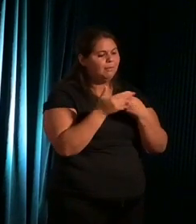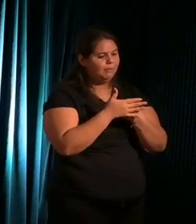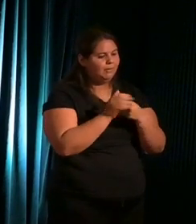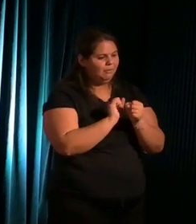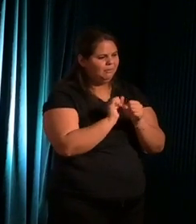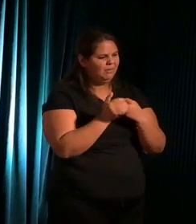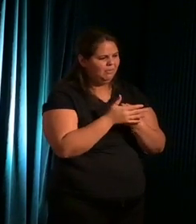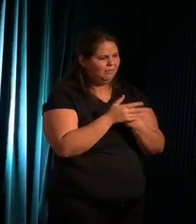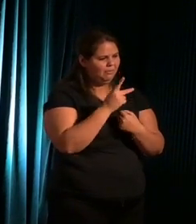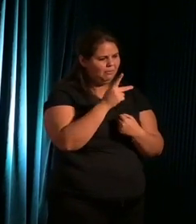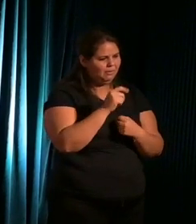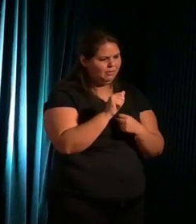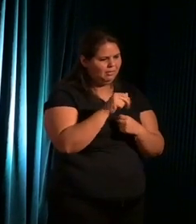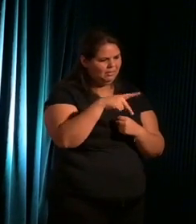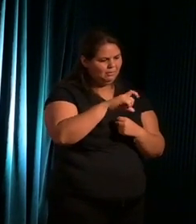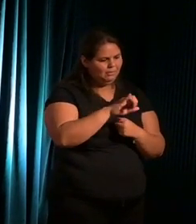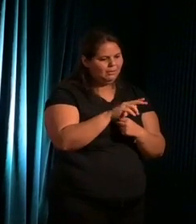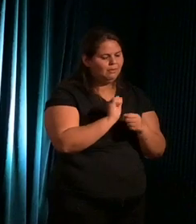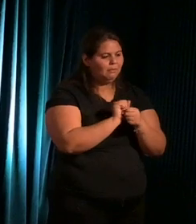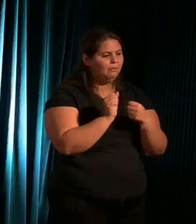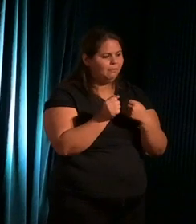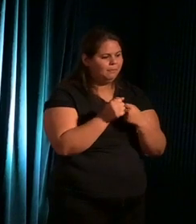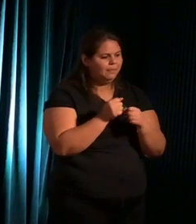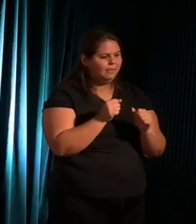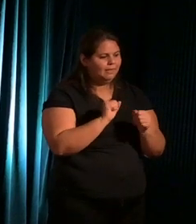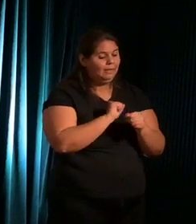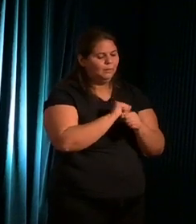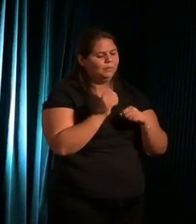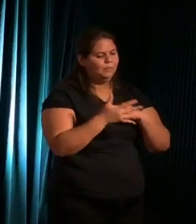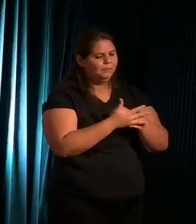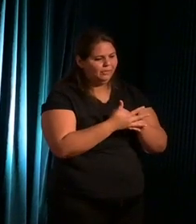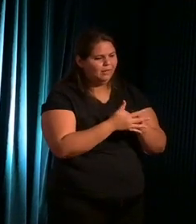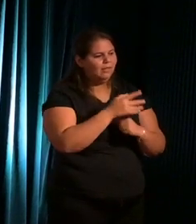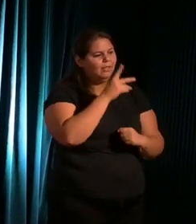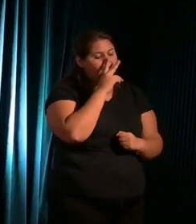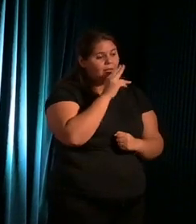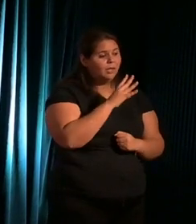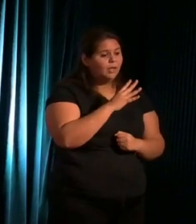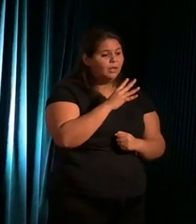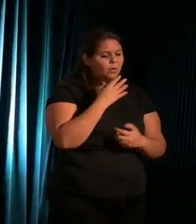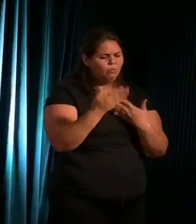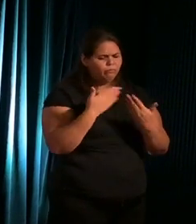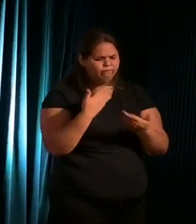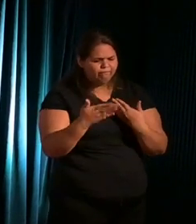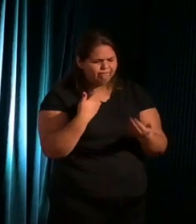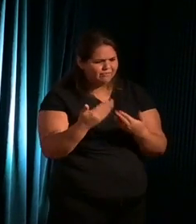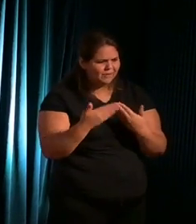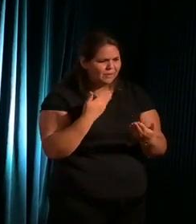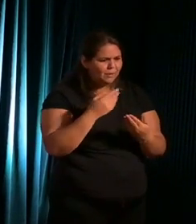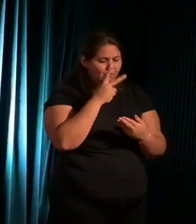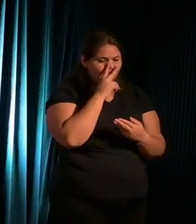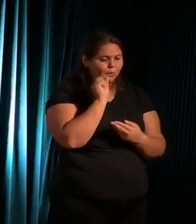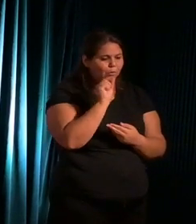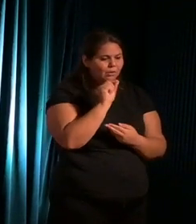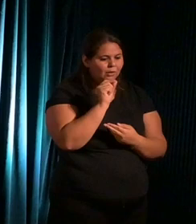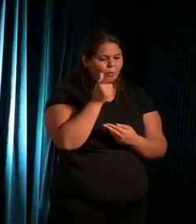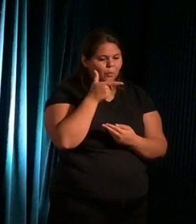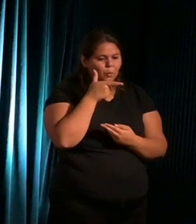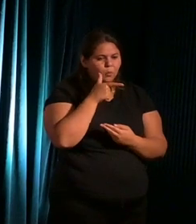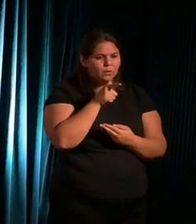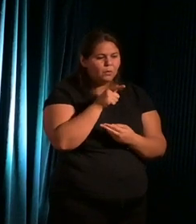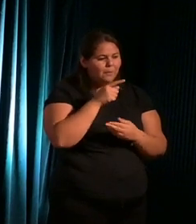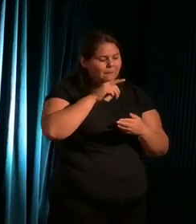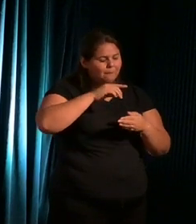né, que nos permitiram, inclusive, mergulhar de uma maneira mais intensa nesse universo muito amplo de imagens. Para